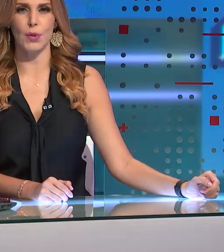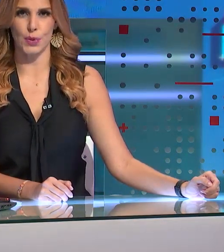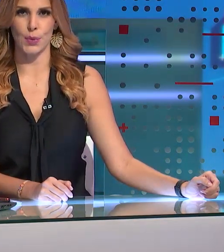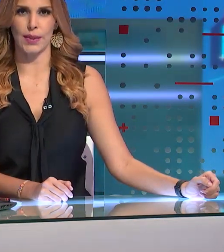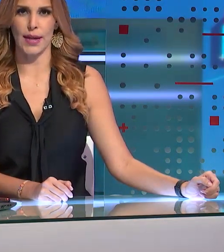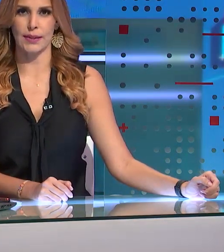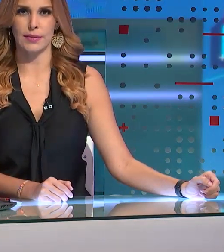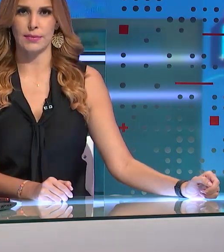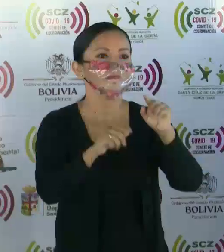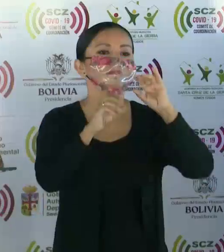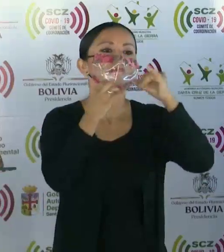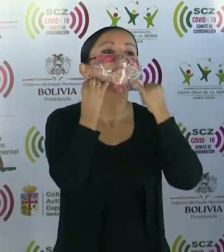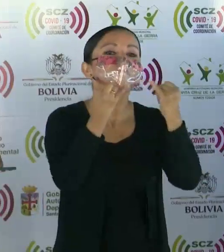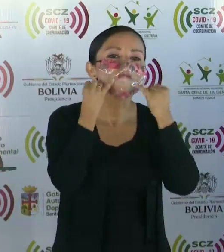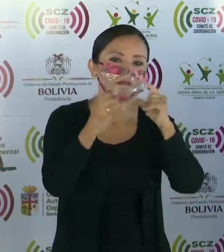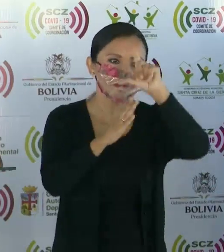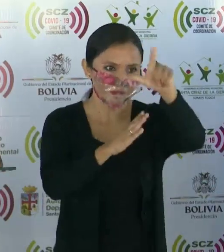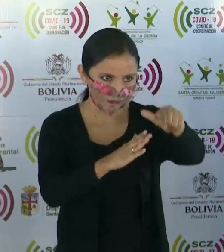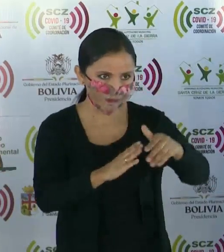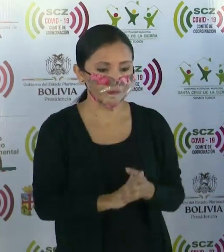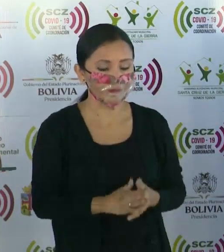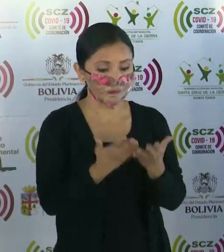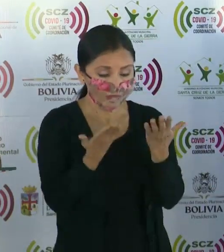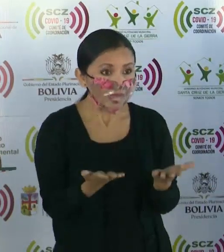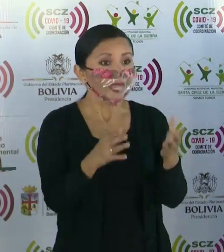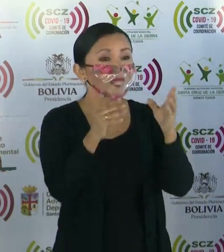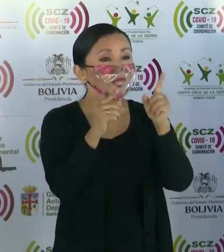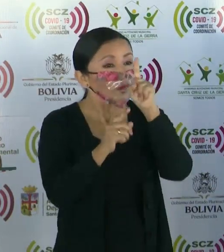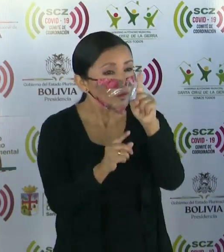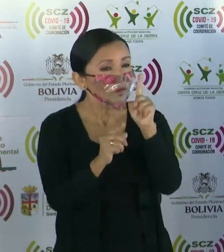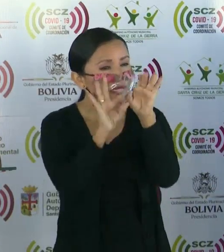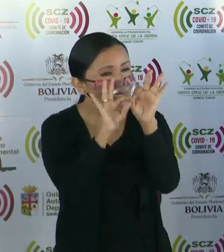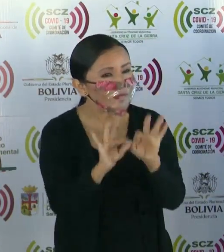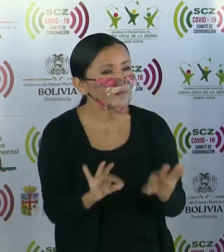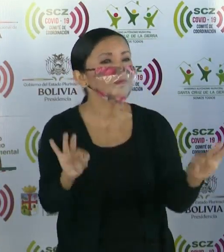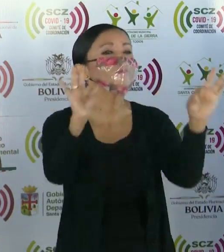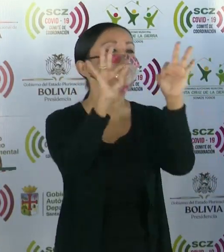de bioseguridad. Hay una cosa que debe quedar sentada.